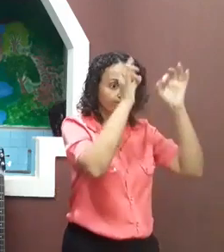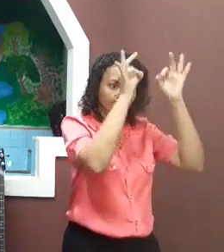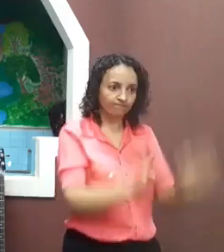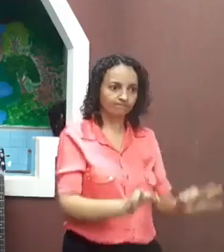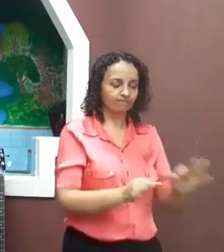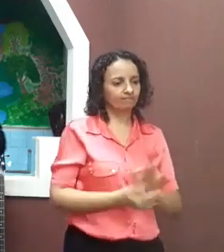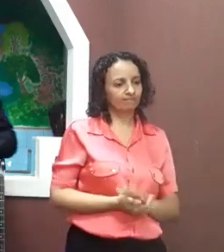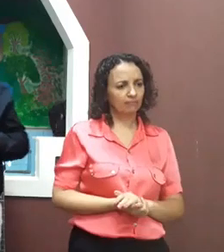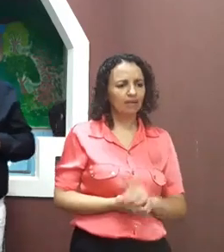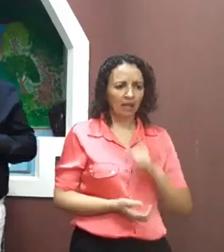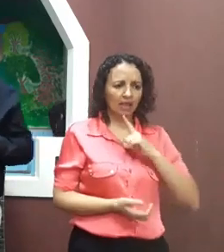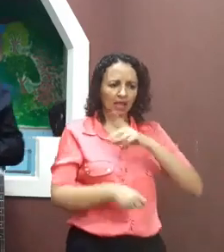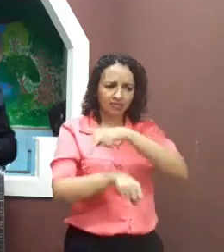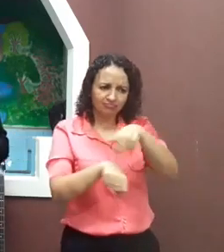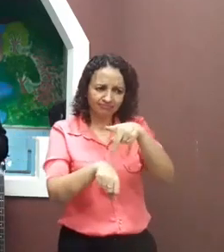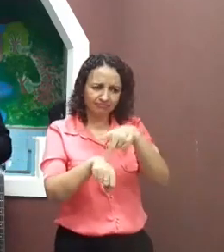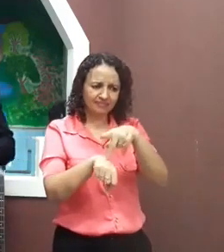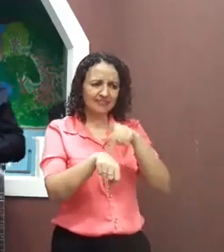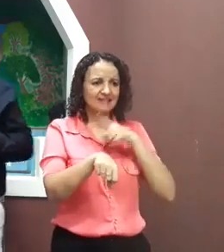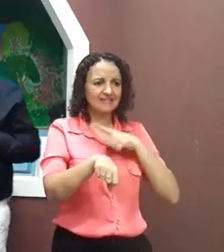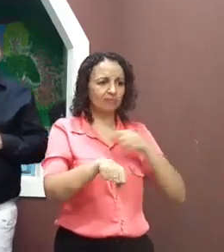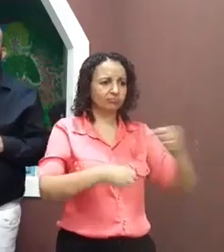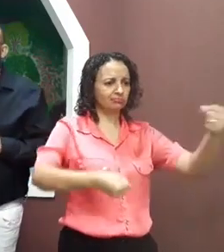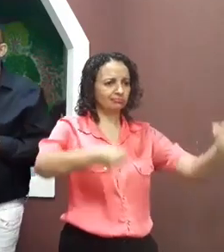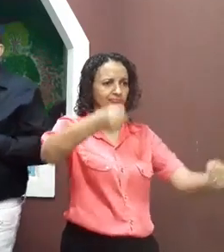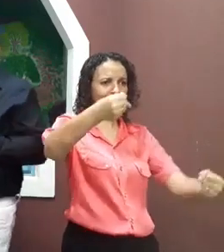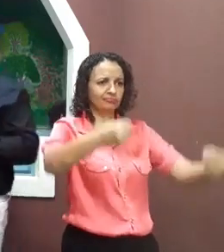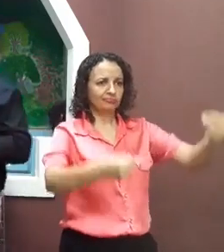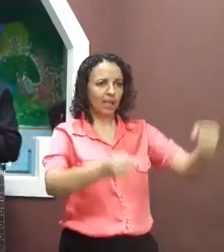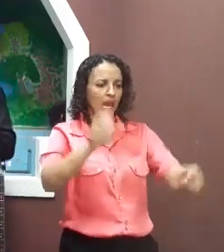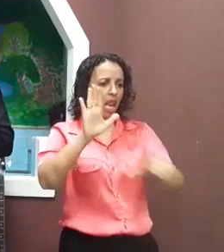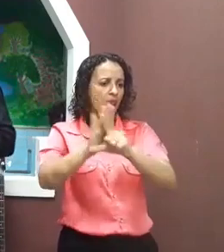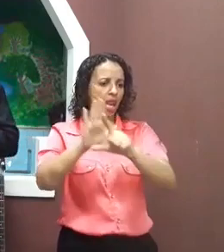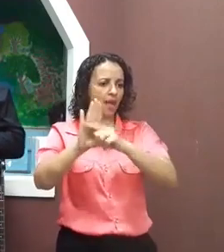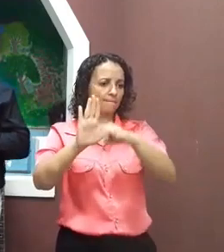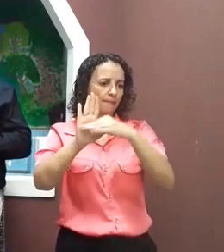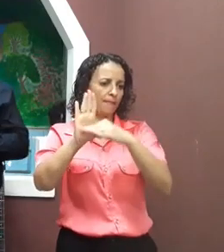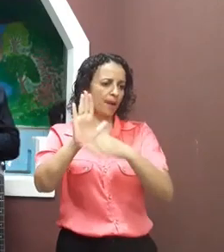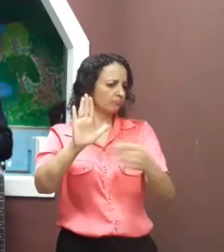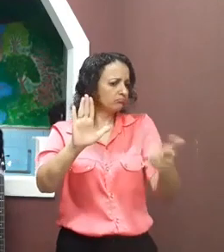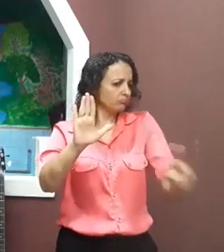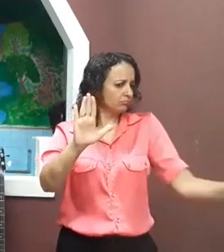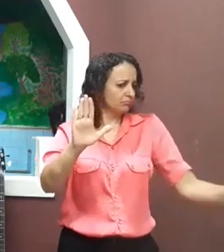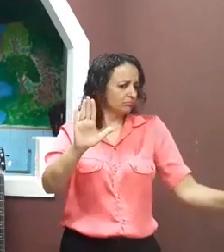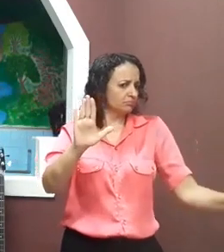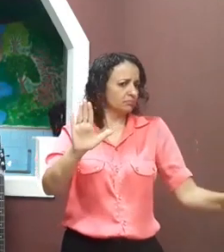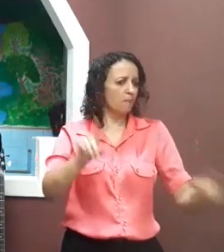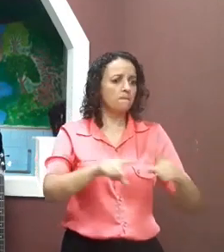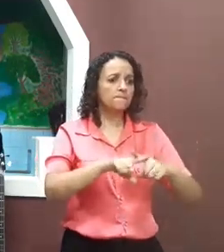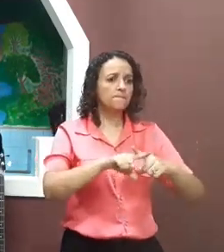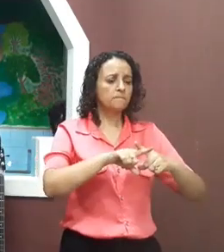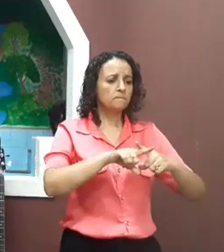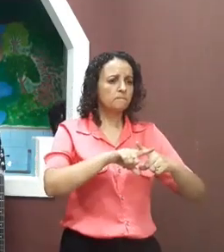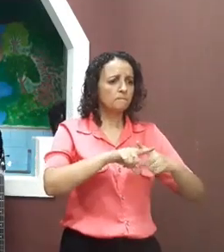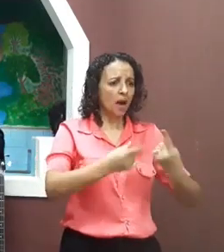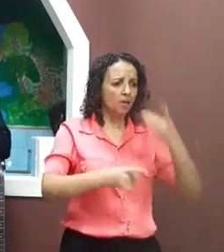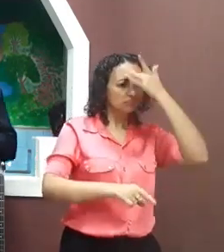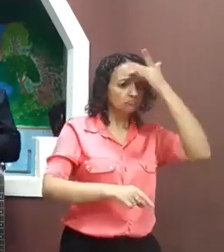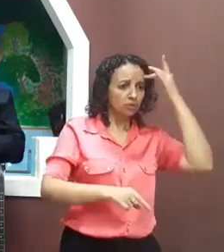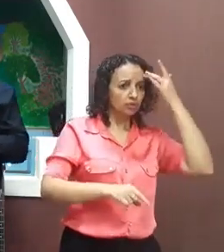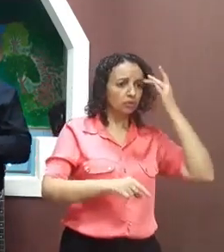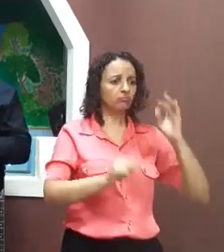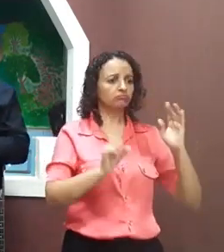Há países que não há código de trânsito, não há lei de trânsito. E você olha assim, aquele trânsito, aquele movimento de